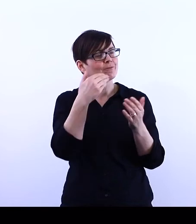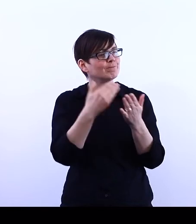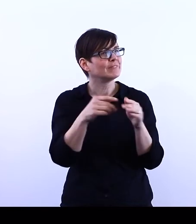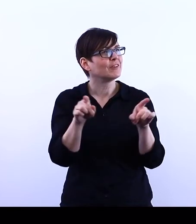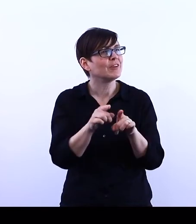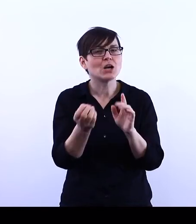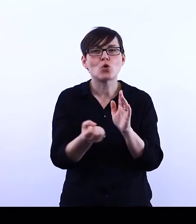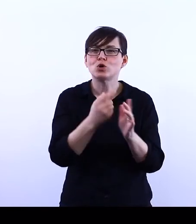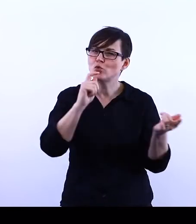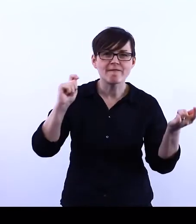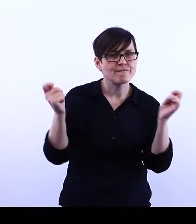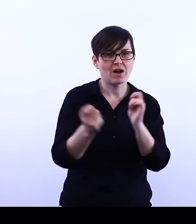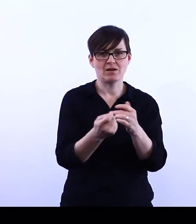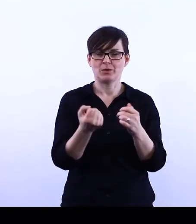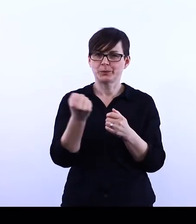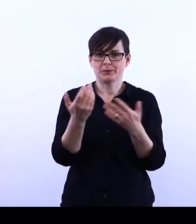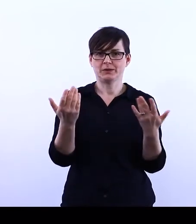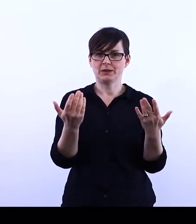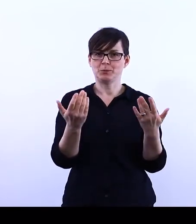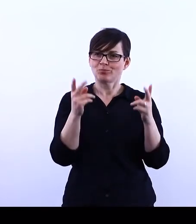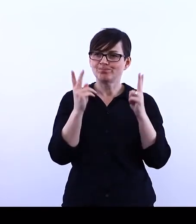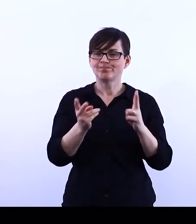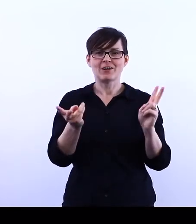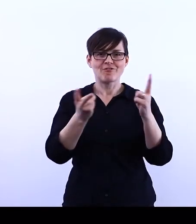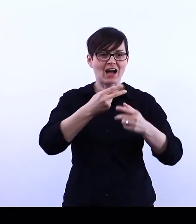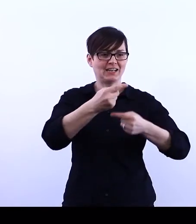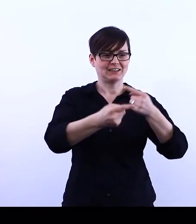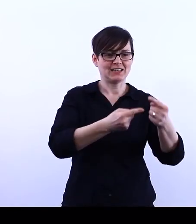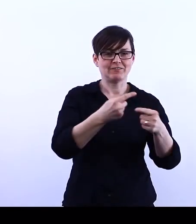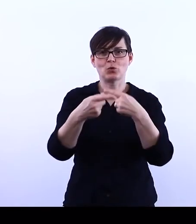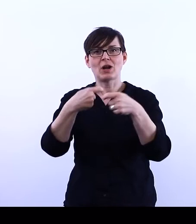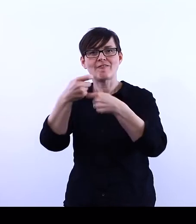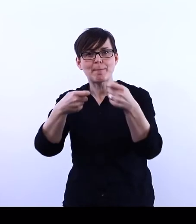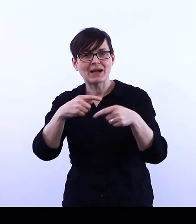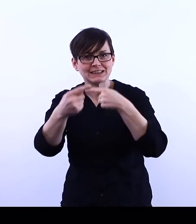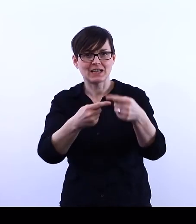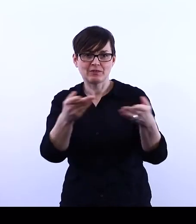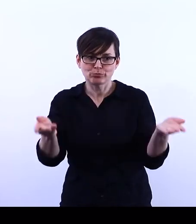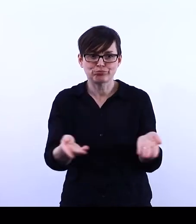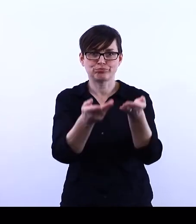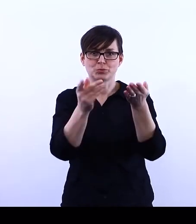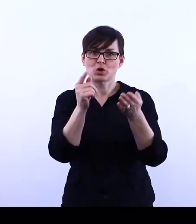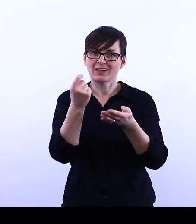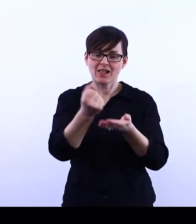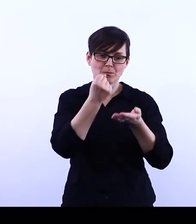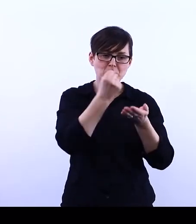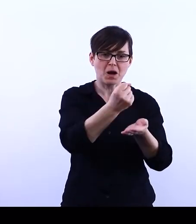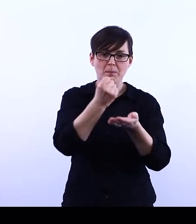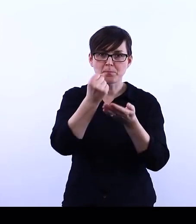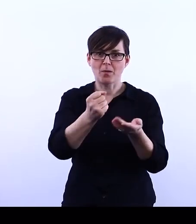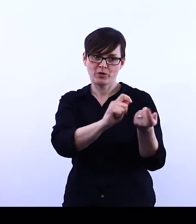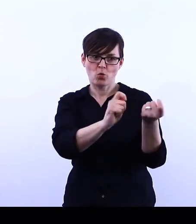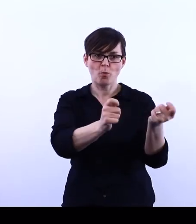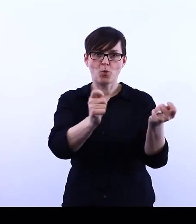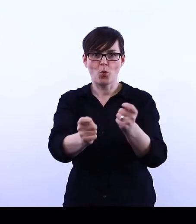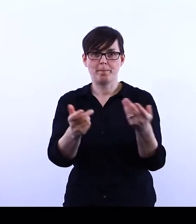Vereinsentwicklung oder eine Verbandsentwicklung, die jetzt mit digitalen Mitteln begleitet wird. Aber es sind so